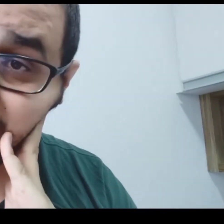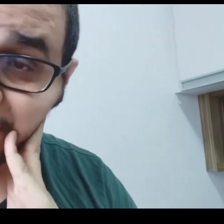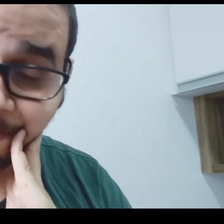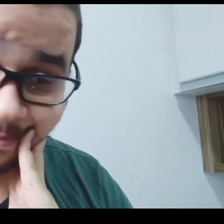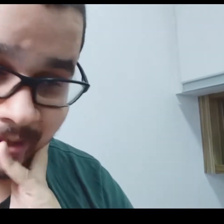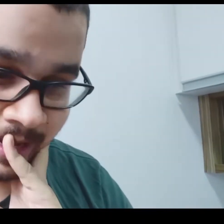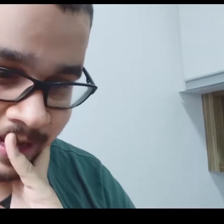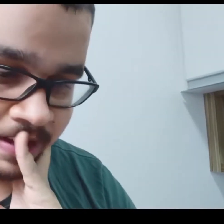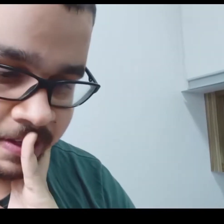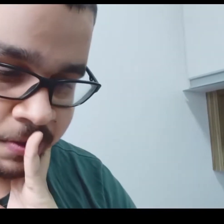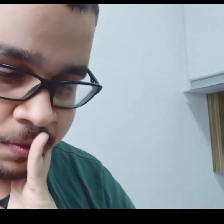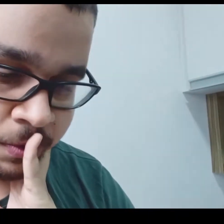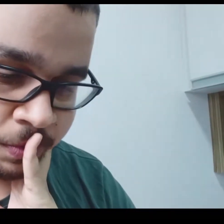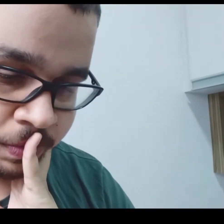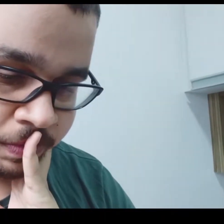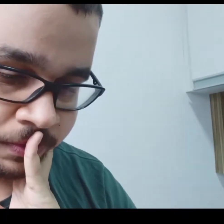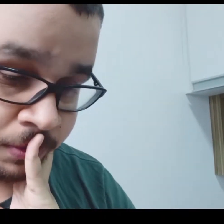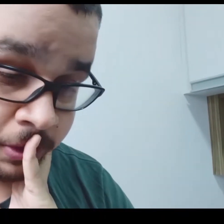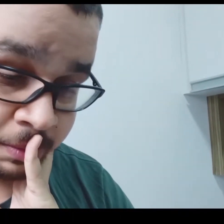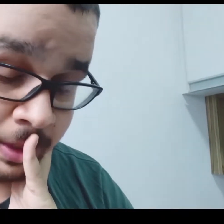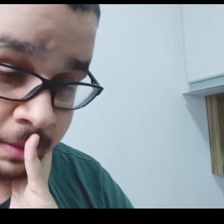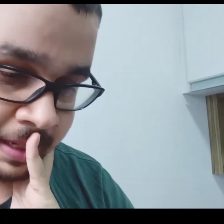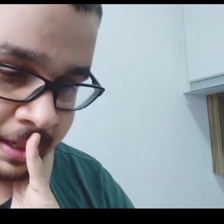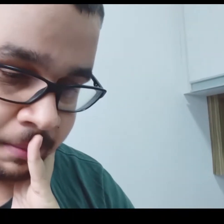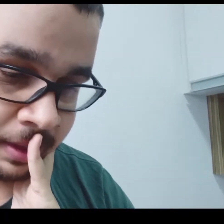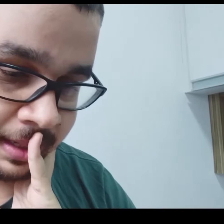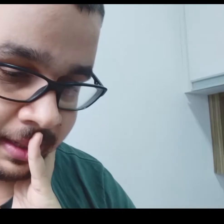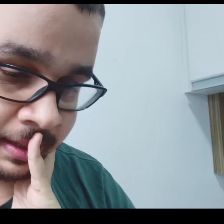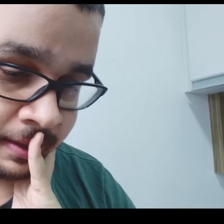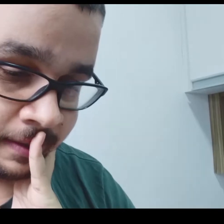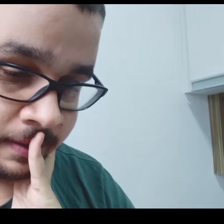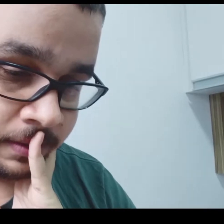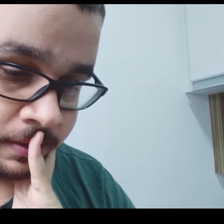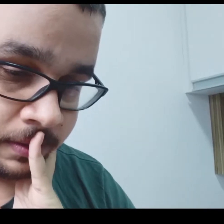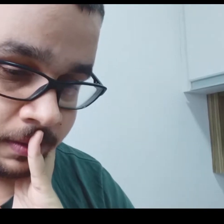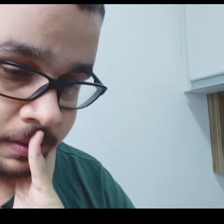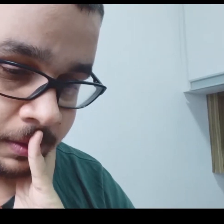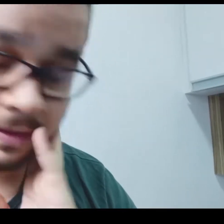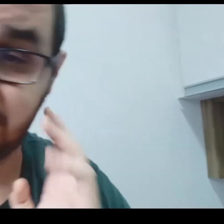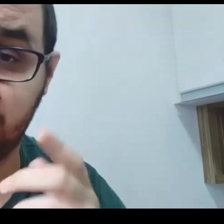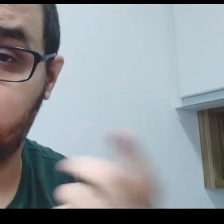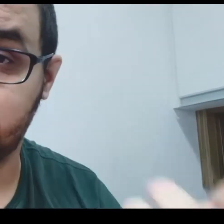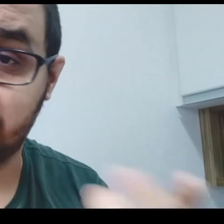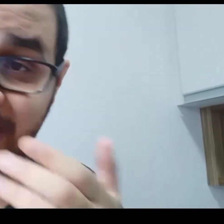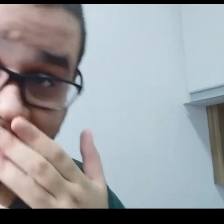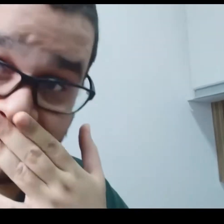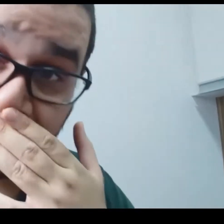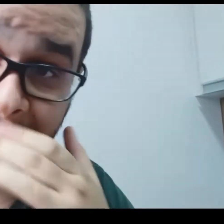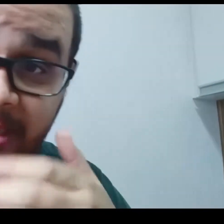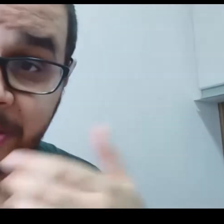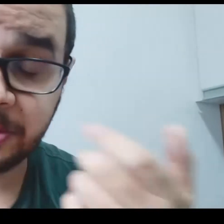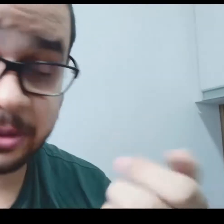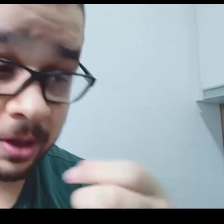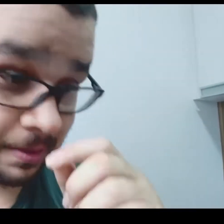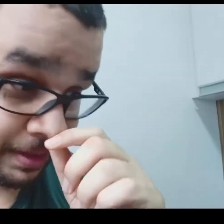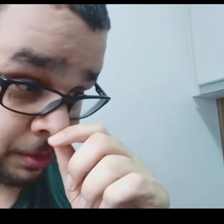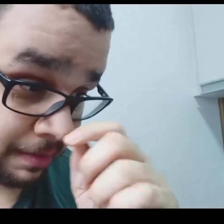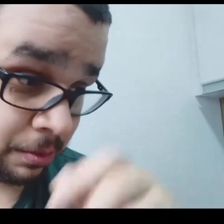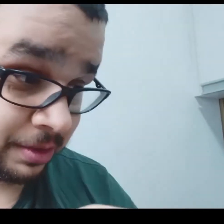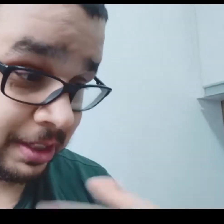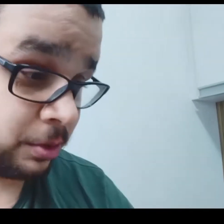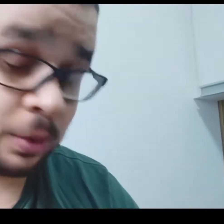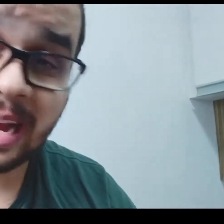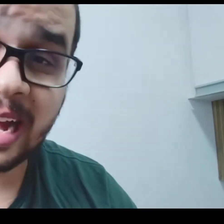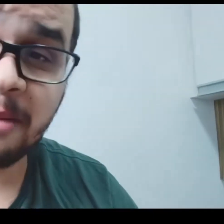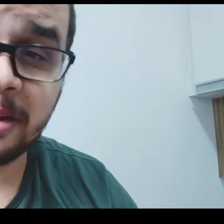na faculdade, né? Foi um ótimo ano para mim, porque eu estava fazendo o curso que eu gostava, eu conheci pessoas novas, eu